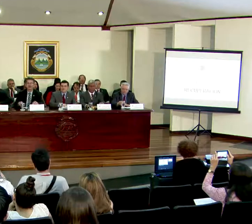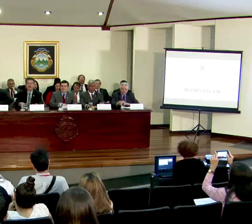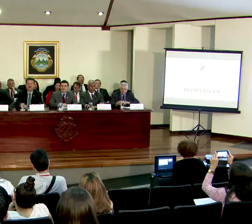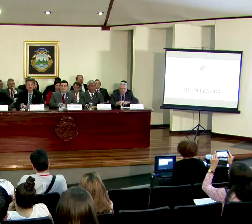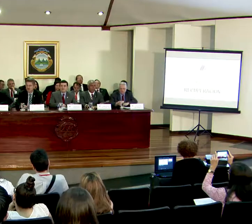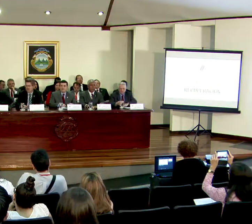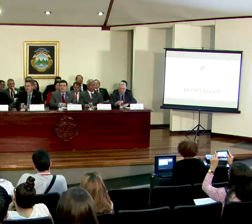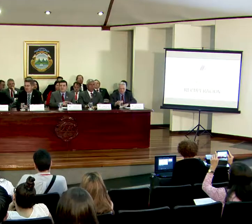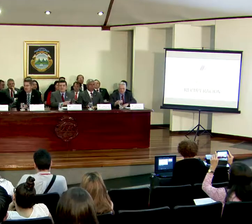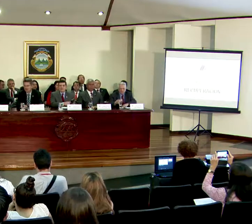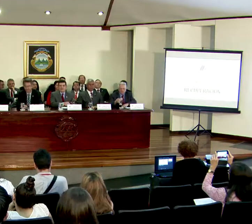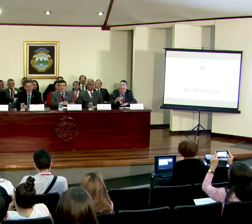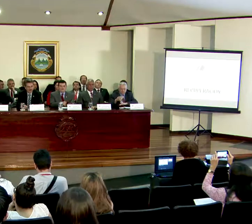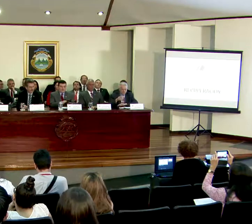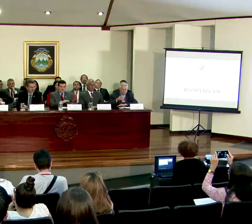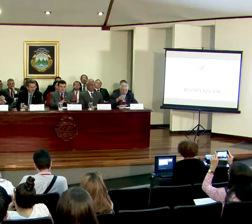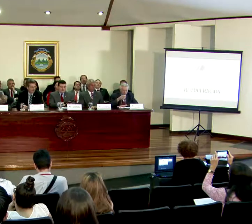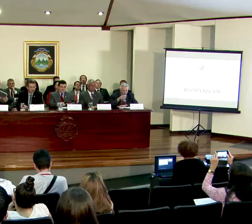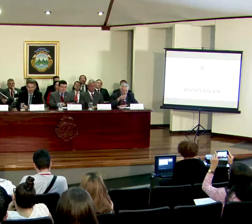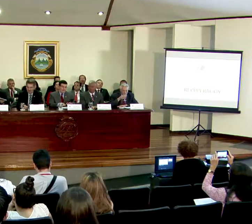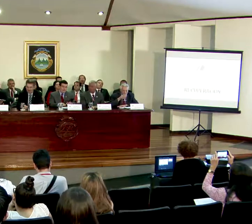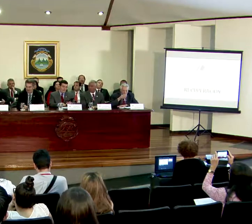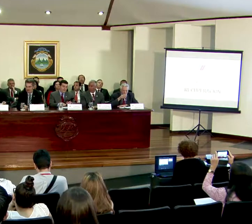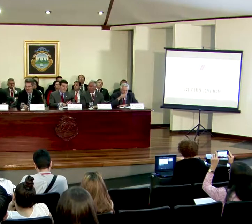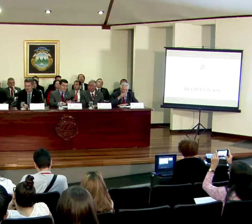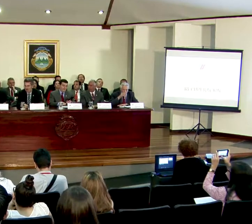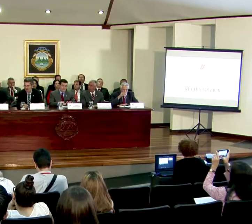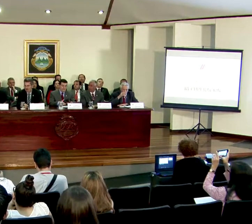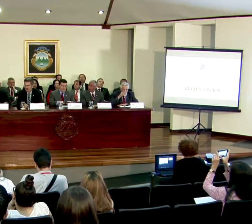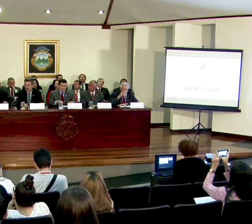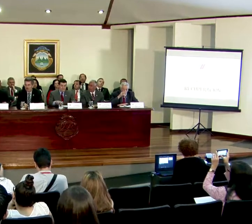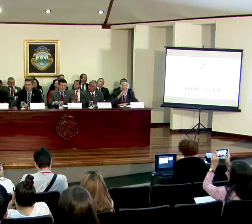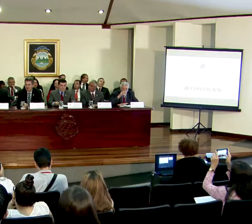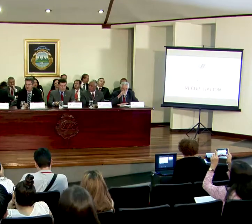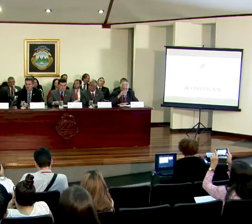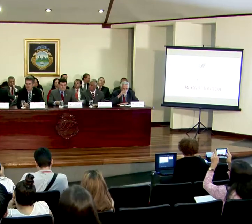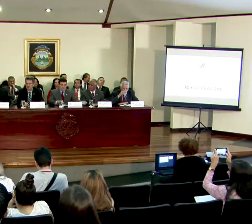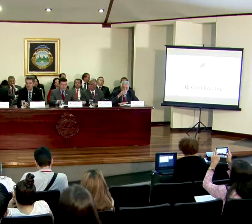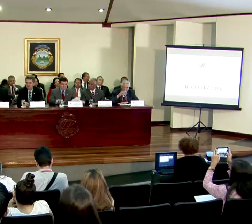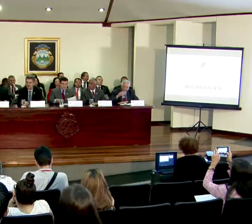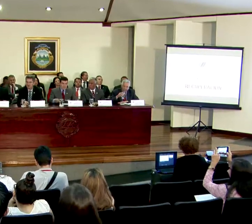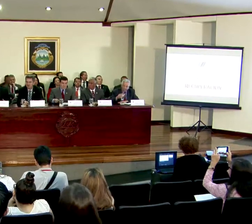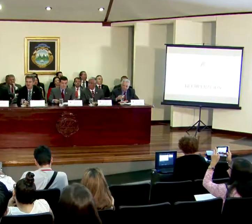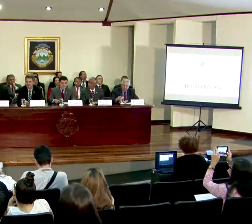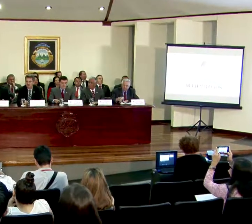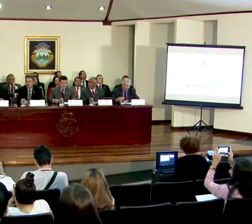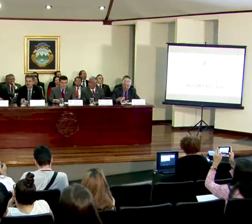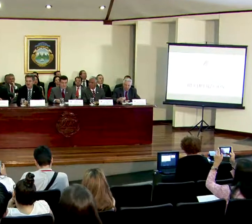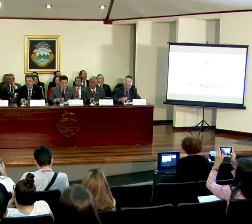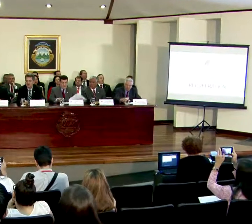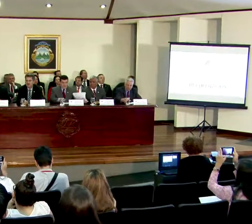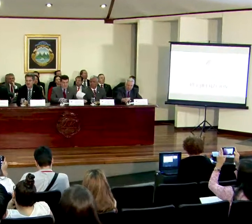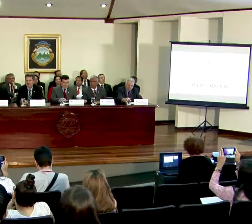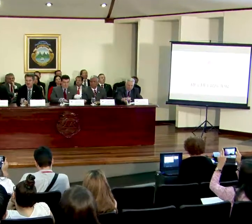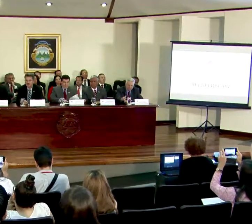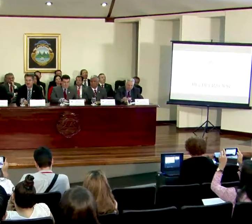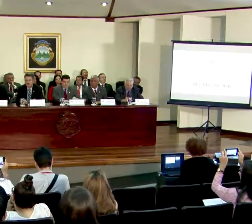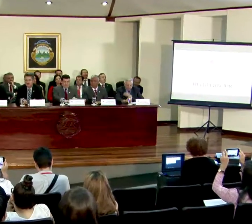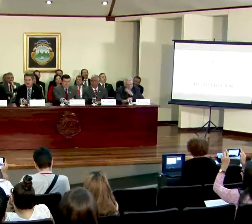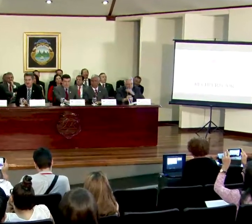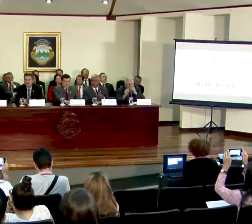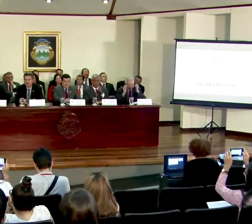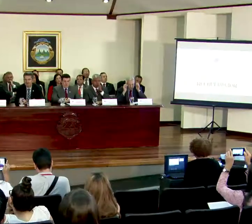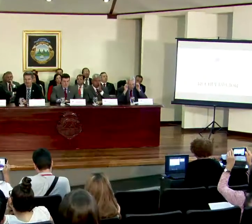Economía, Industria y Comercio, el señor Wilmer Ramos, el señor ministro de Trabajo, don Víctor Morales, el viceministro de Hacienda, don José